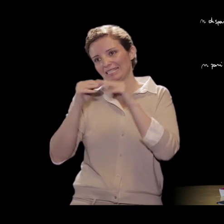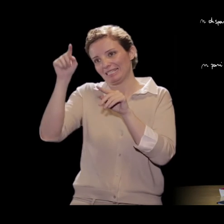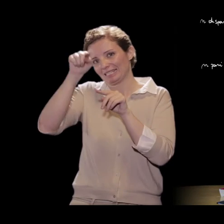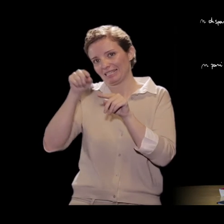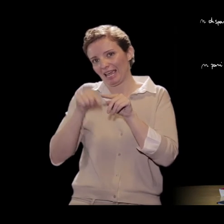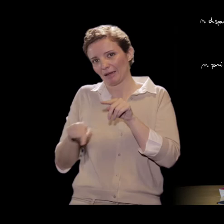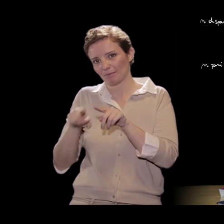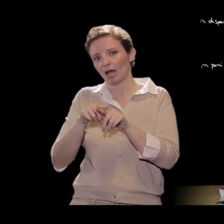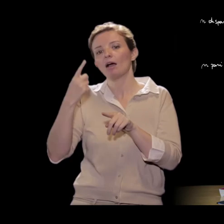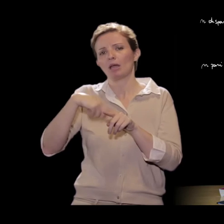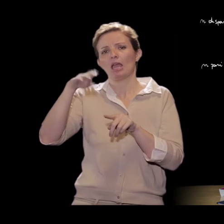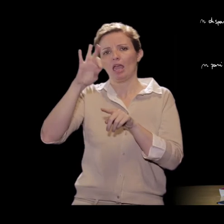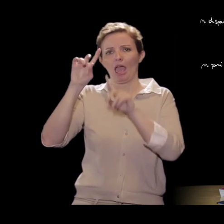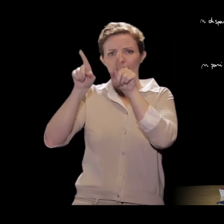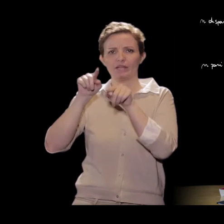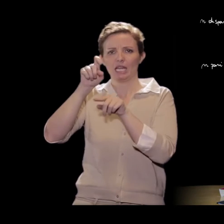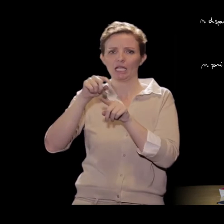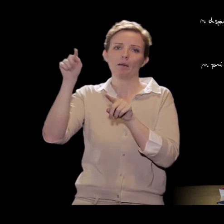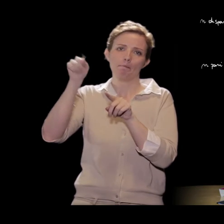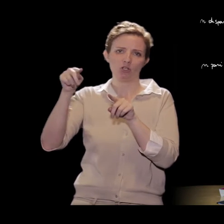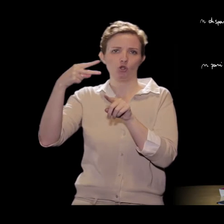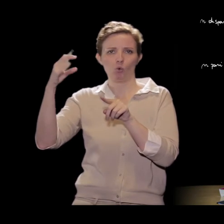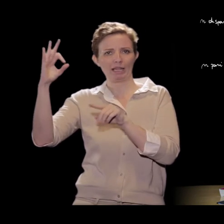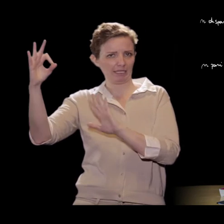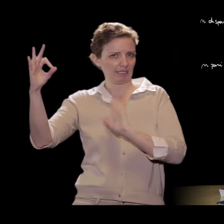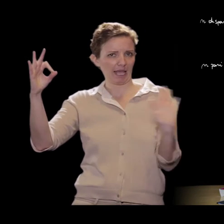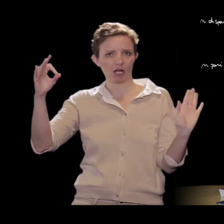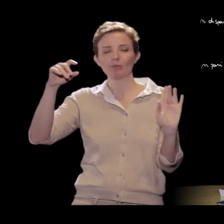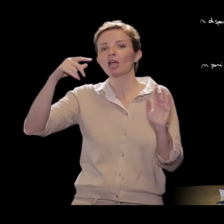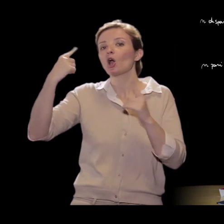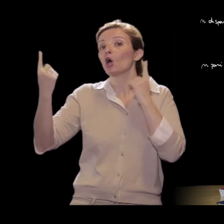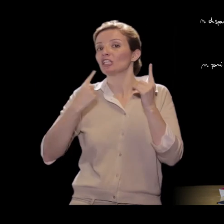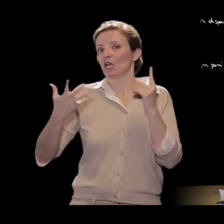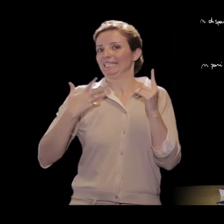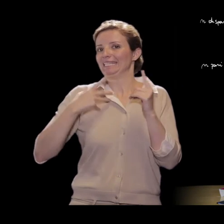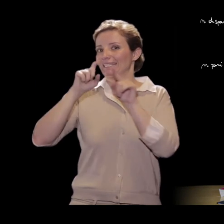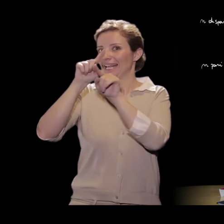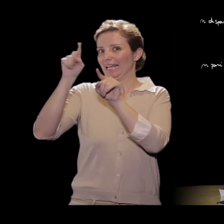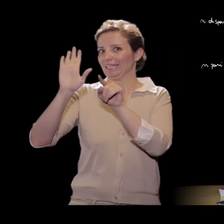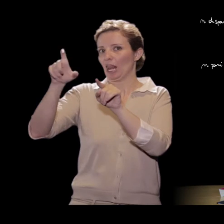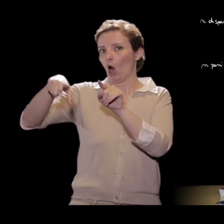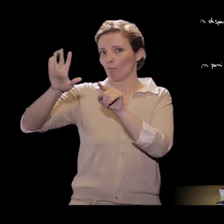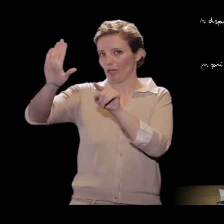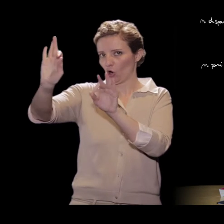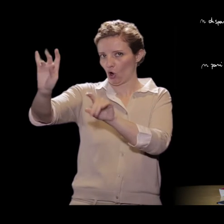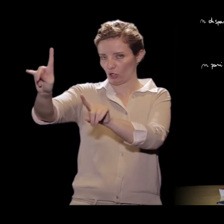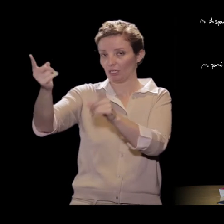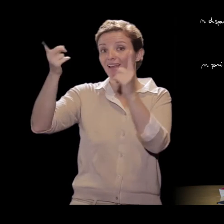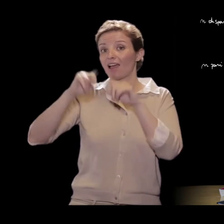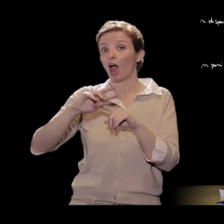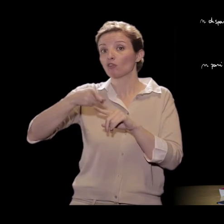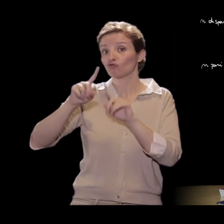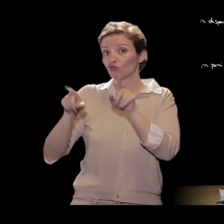costituito da FX Mag o UG 0 condizione di esistenza del radicale GX a quel punto deve essere